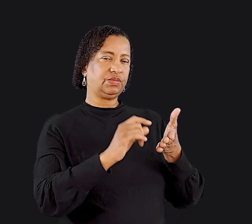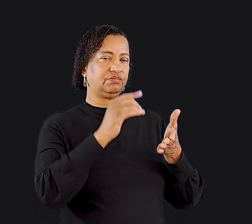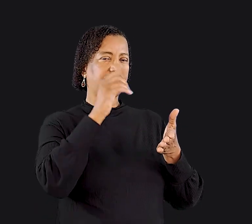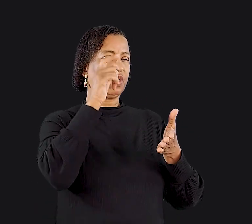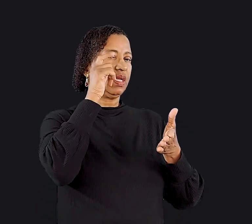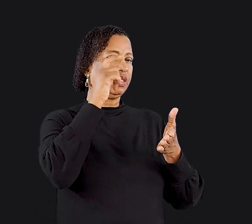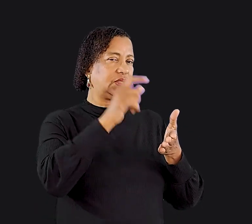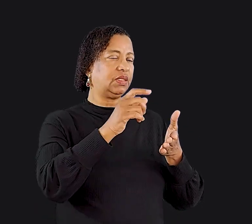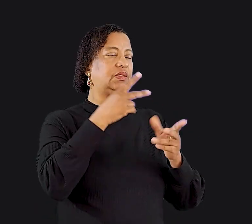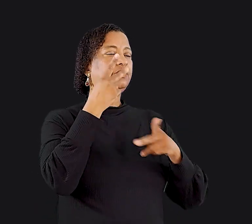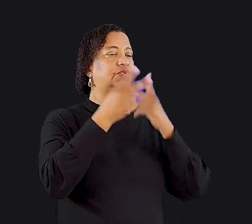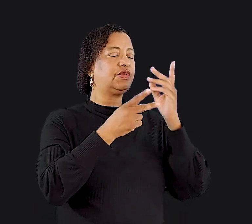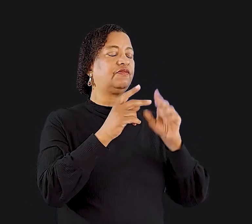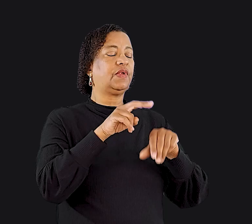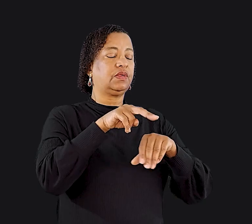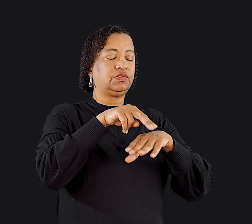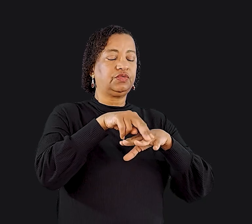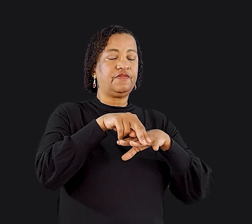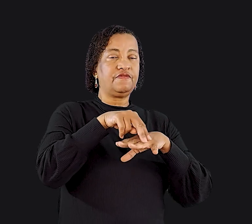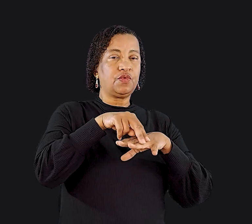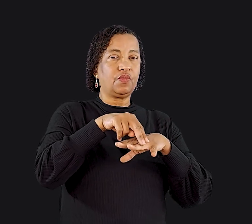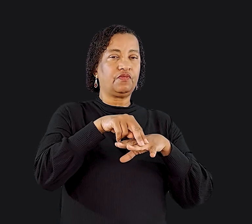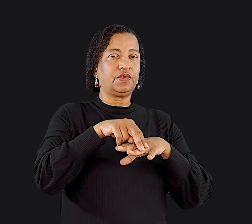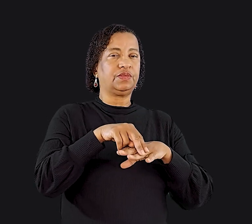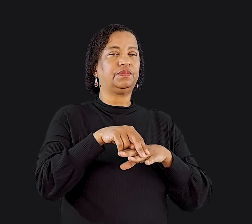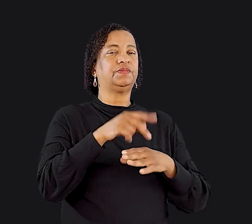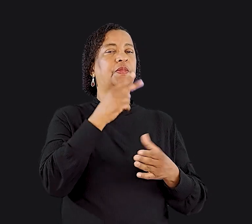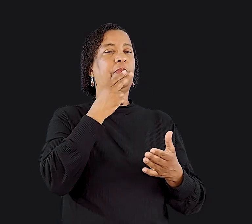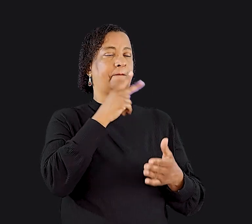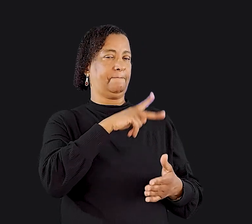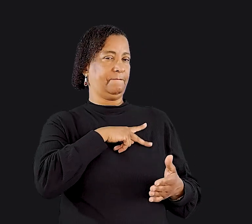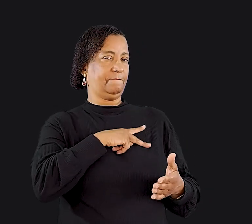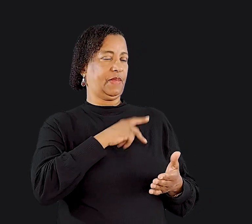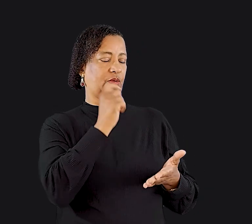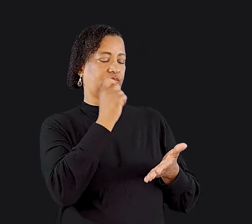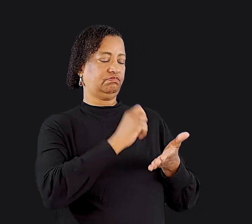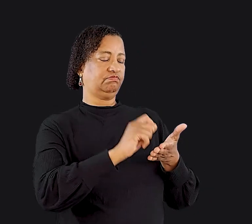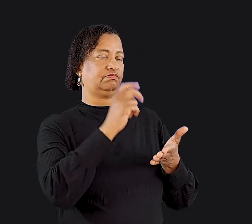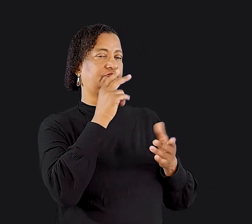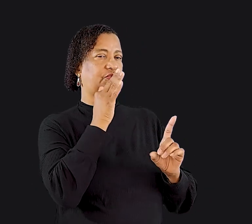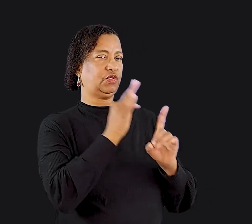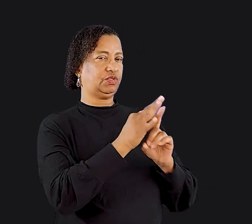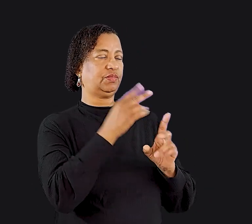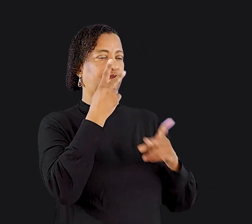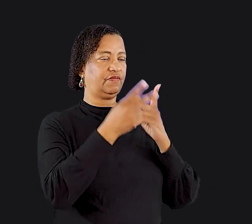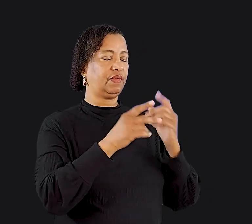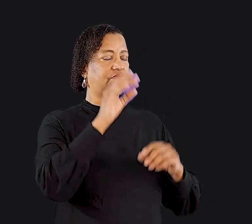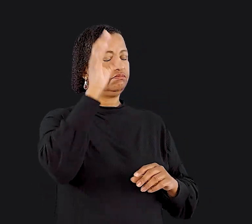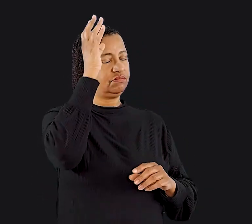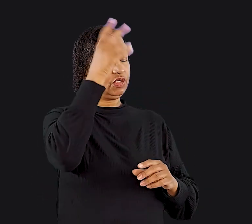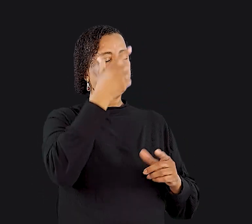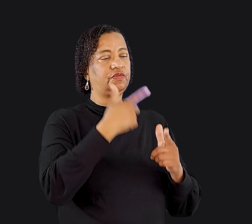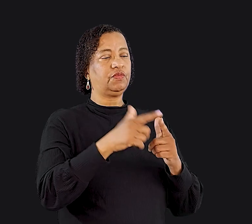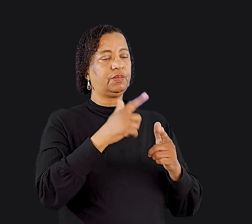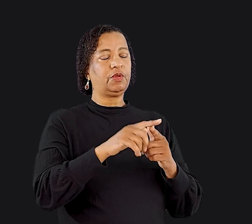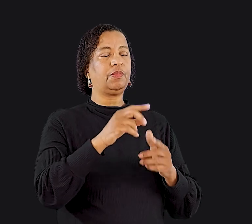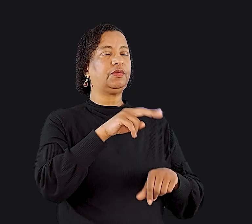muito interessante sobre viúvas. Paulo escreveu a Timóteo mais ou menos isso: Timóteo, resolva o problema com as viúvas.